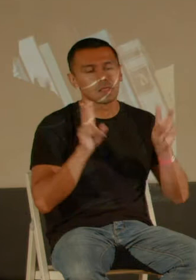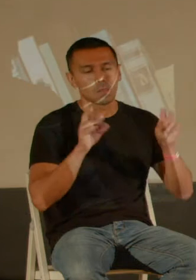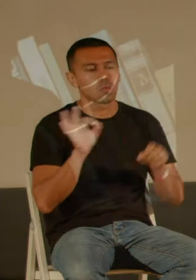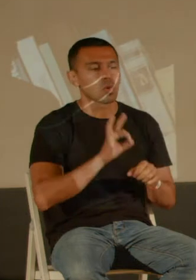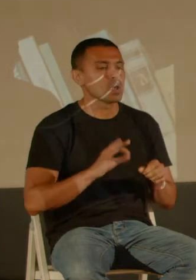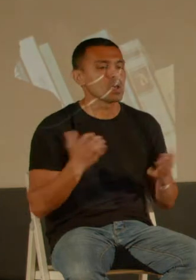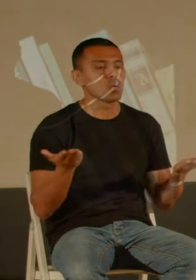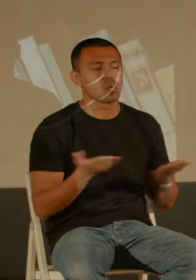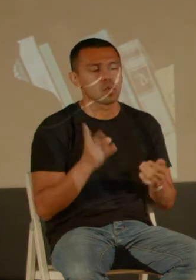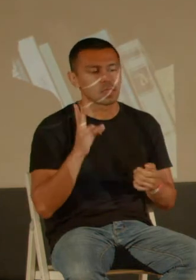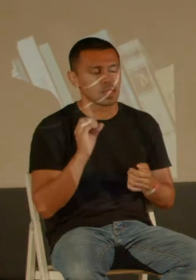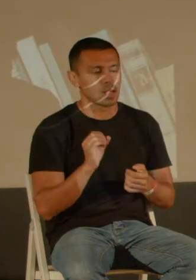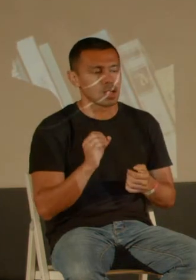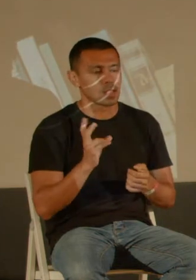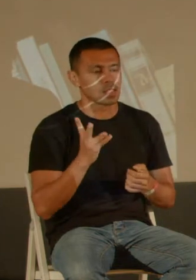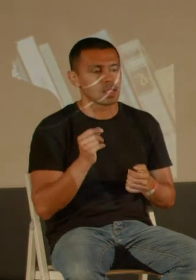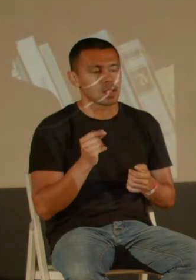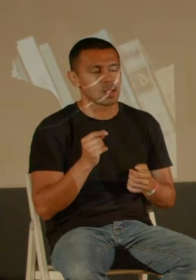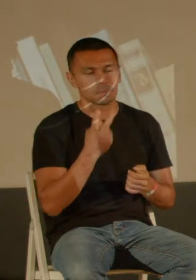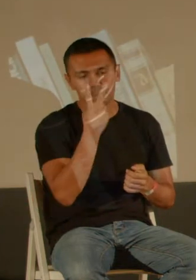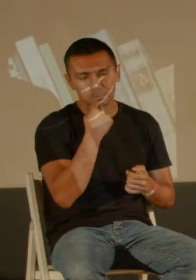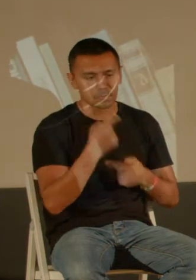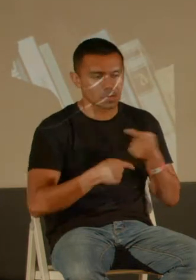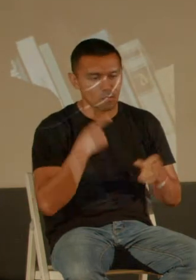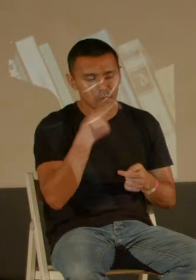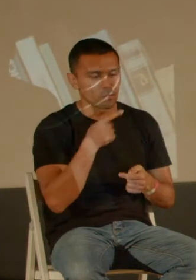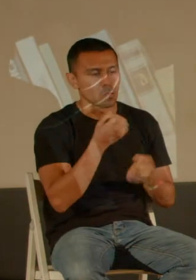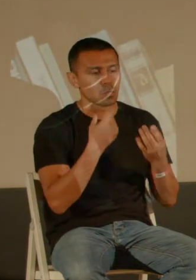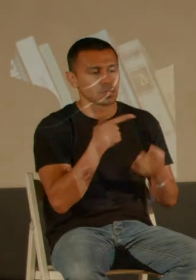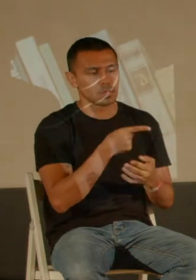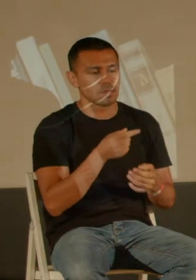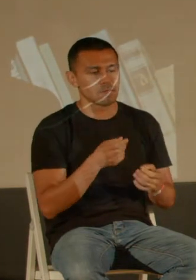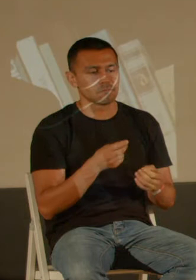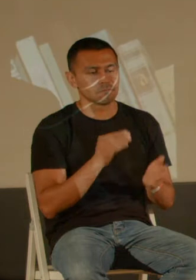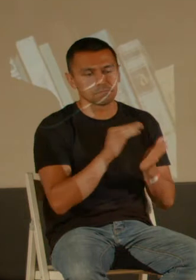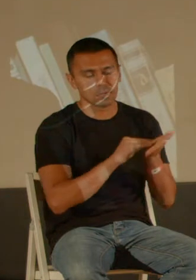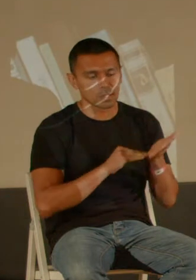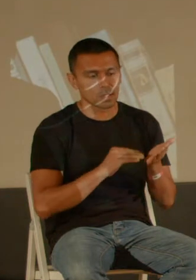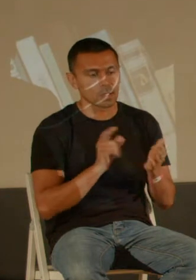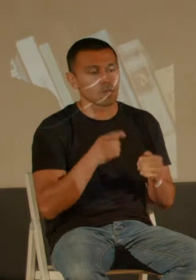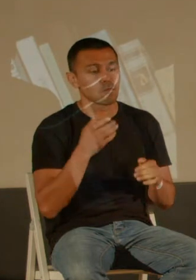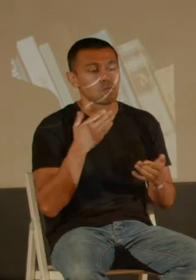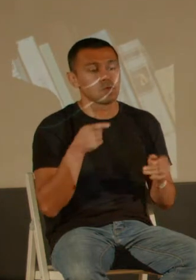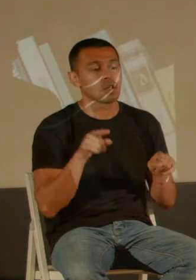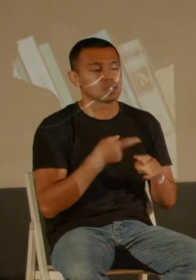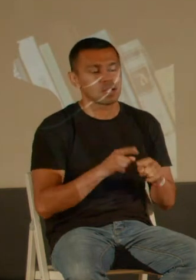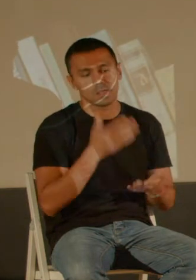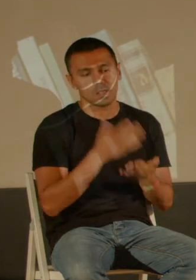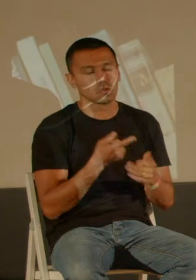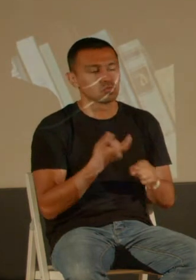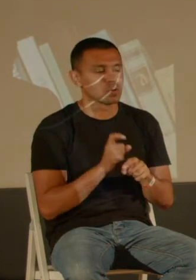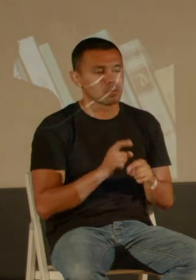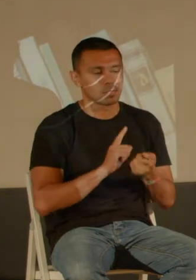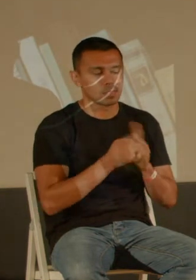яку не заведено говорити, а вона про неї, вона просто її викладає перед тобою, от так як вона є. І стає дуже